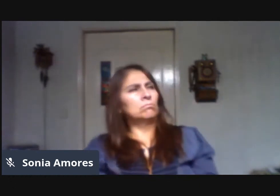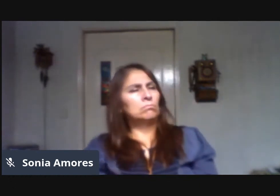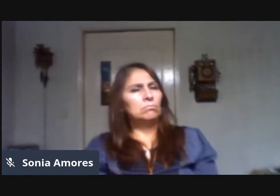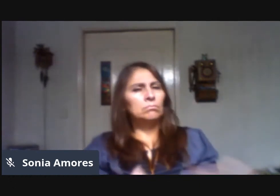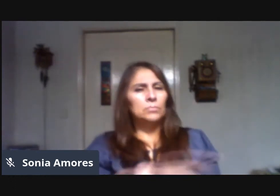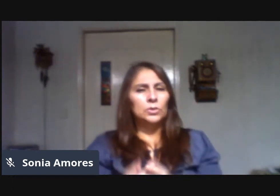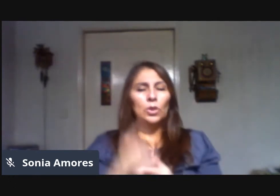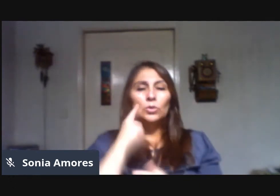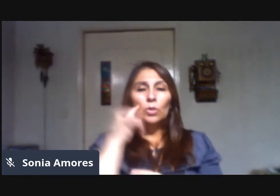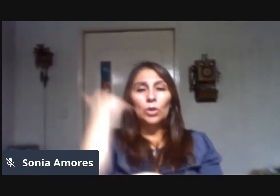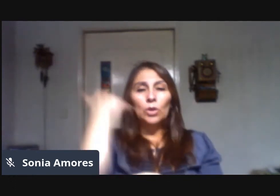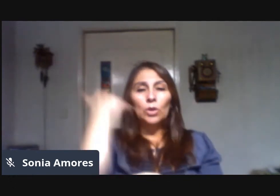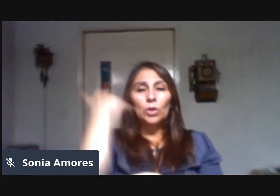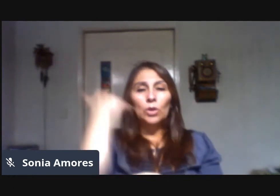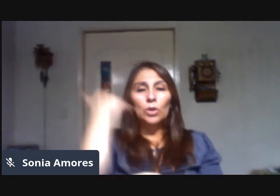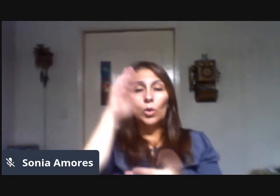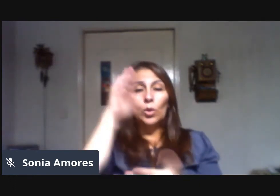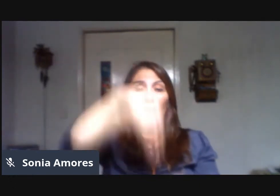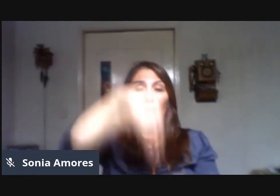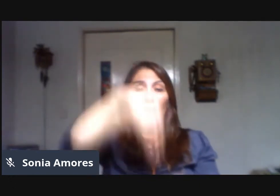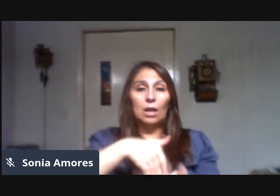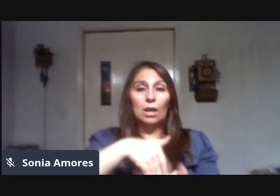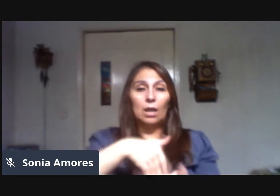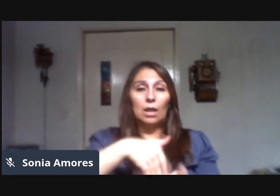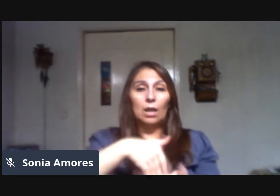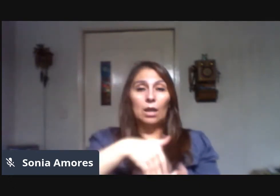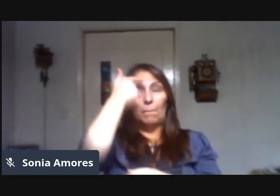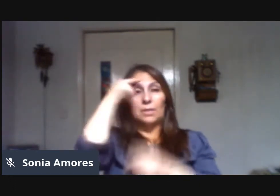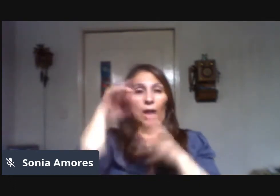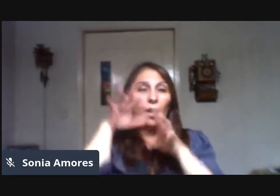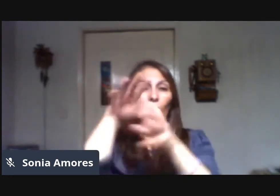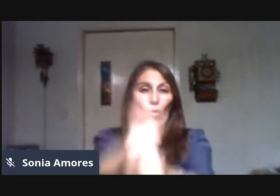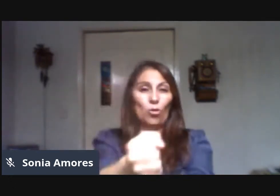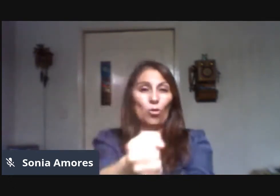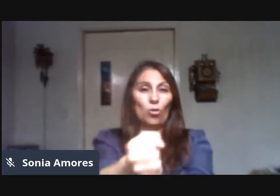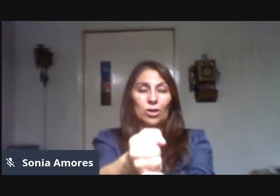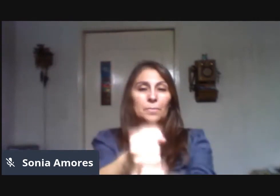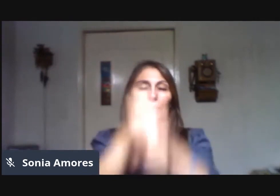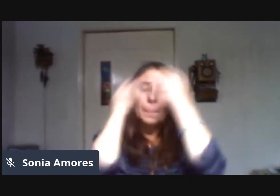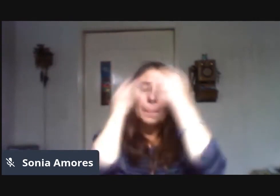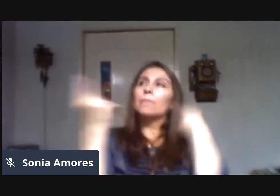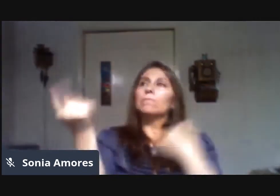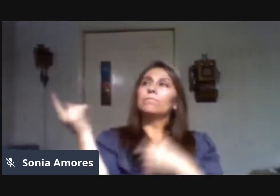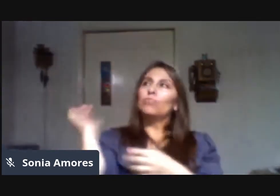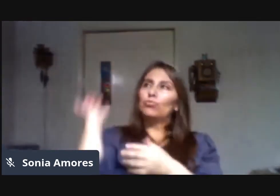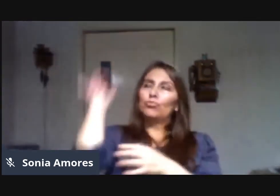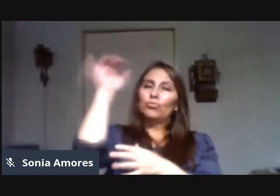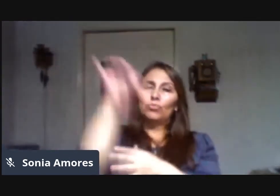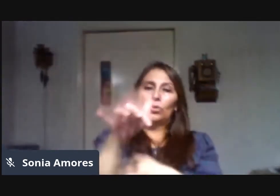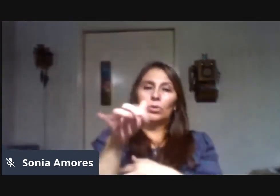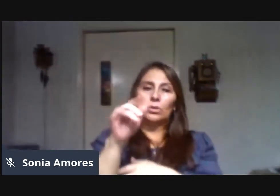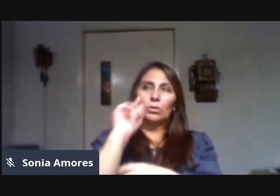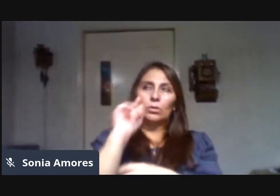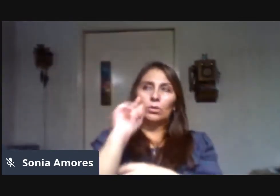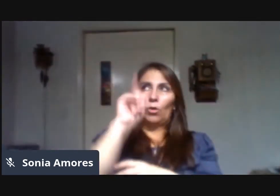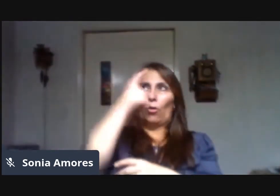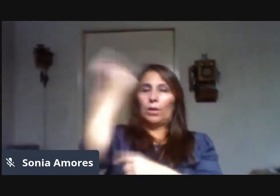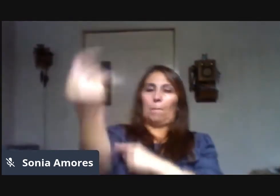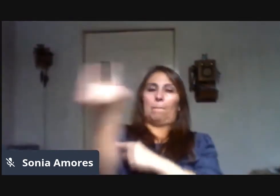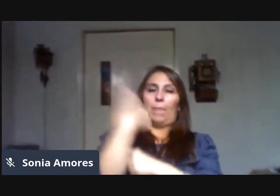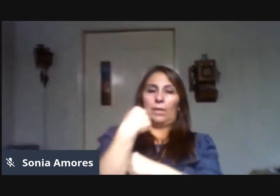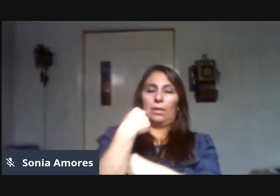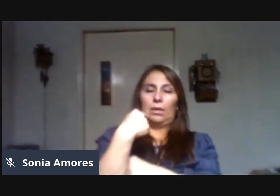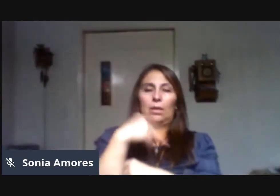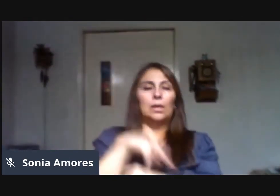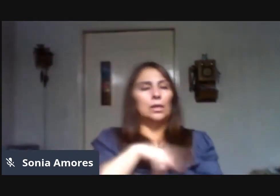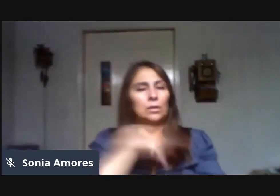eurocentrada con pensamiento colonial llega y nos gobierna y nos pone en una lógica